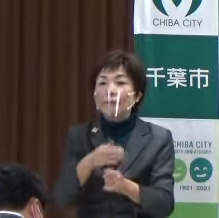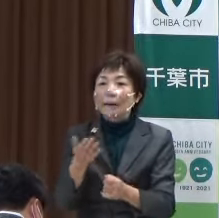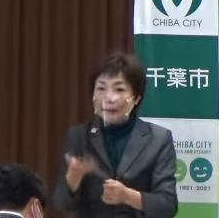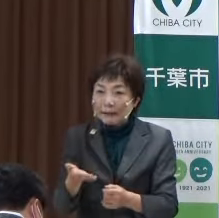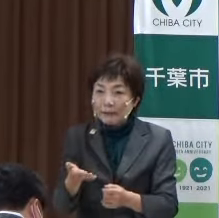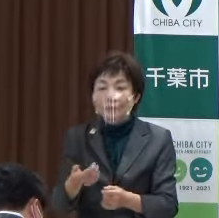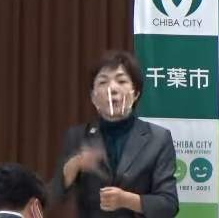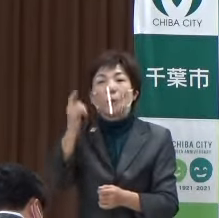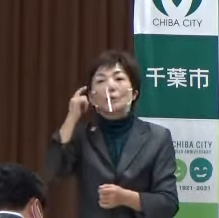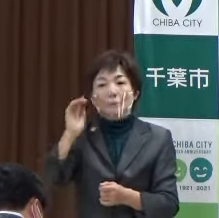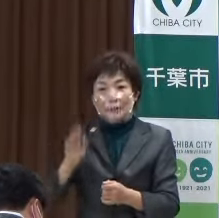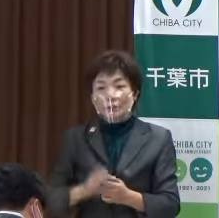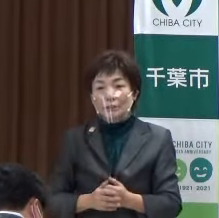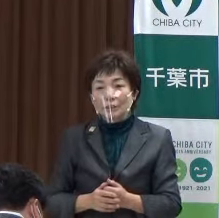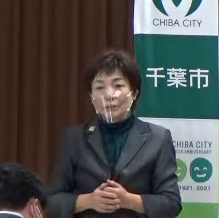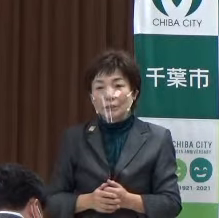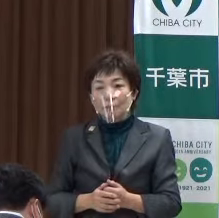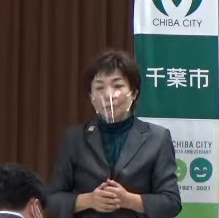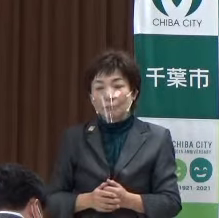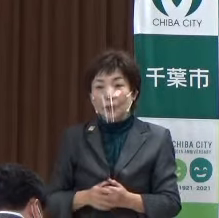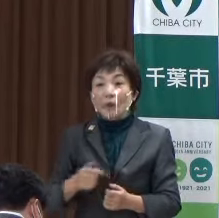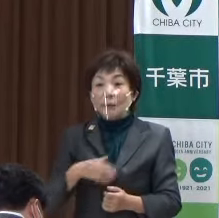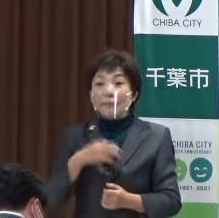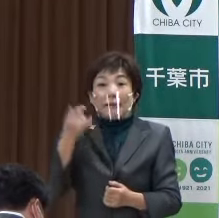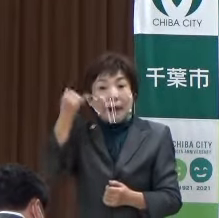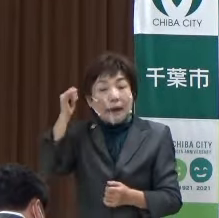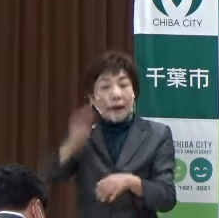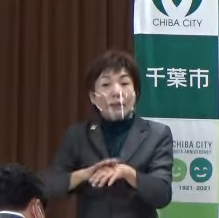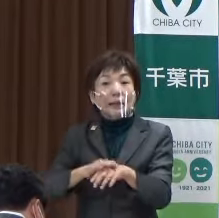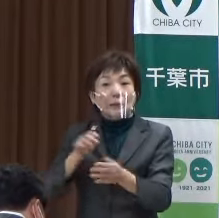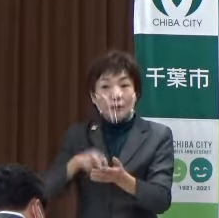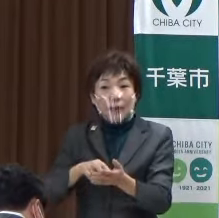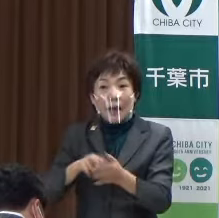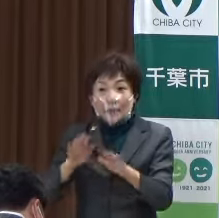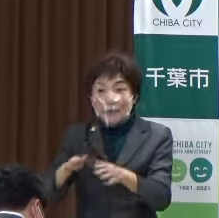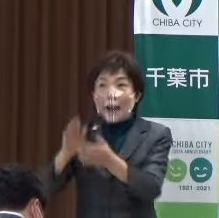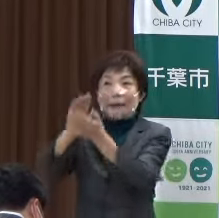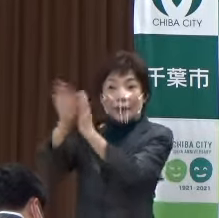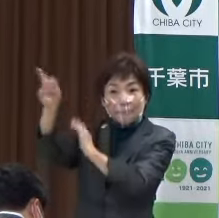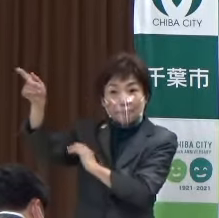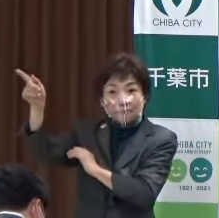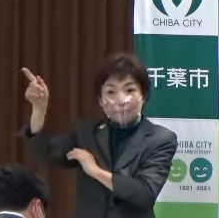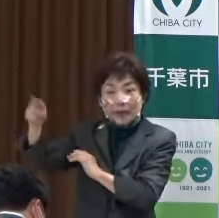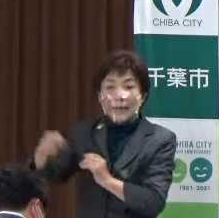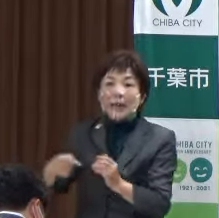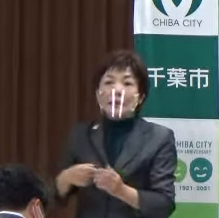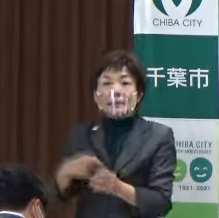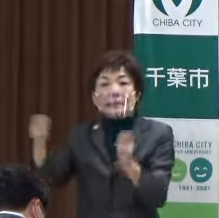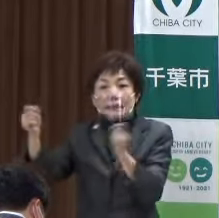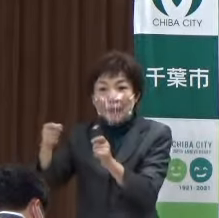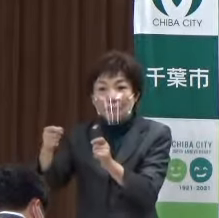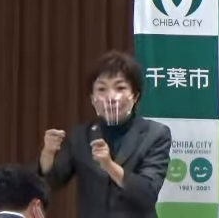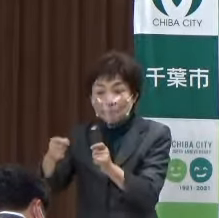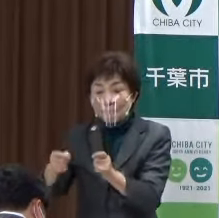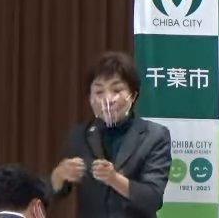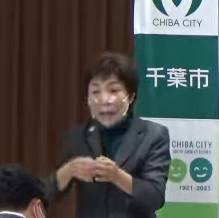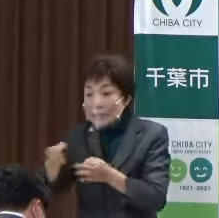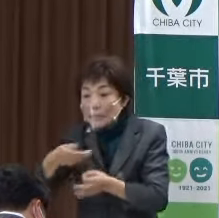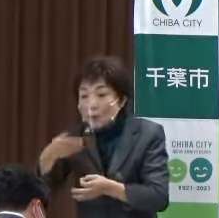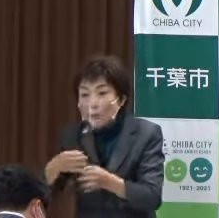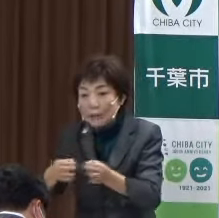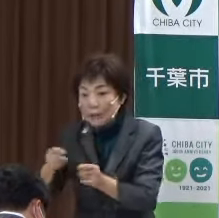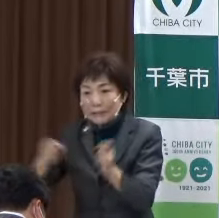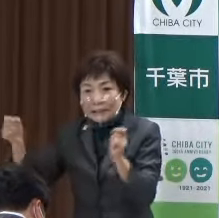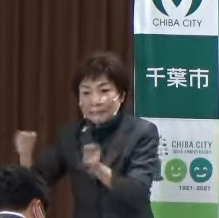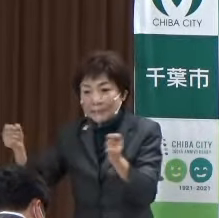だというふうに考えています。我々の意見はですね、今県が時間もまさに途中も検討